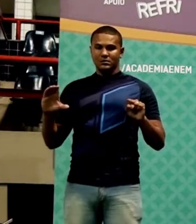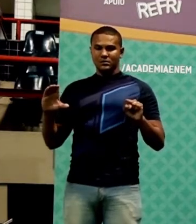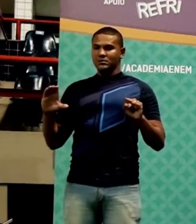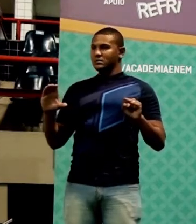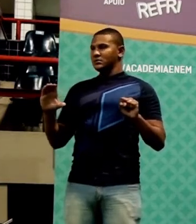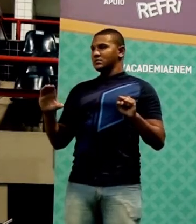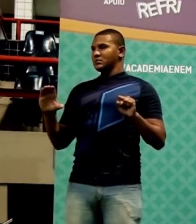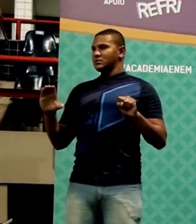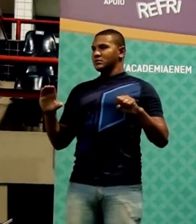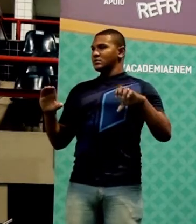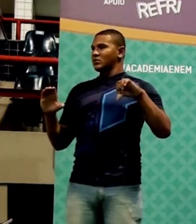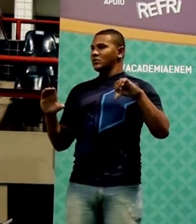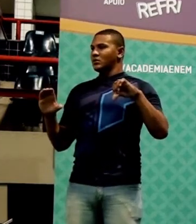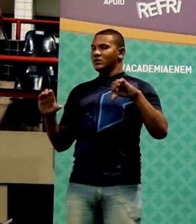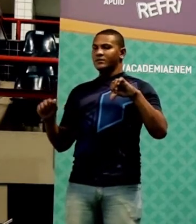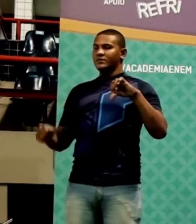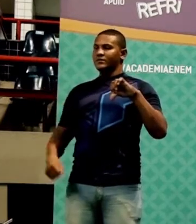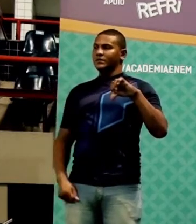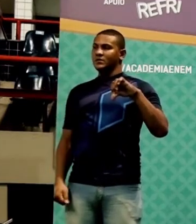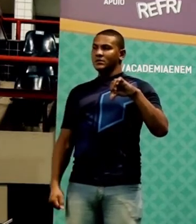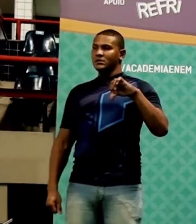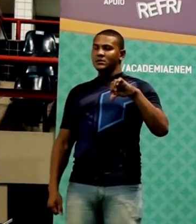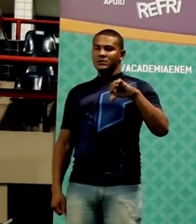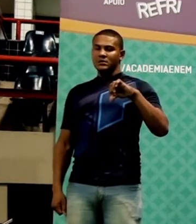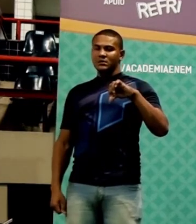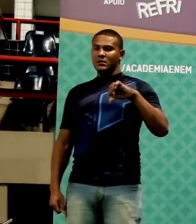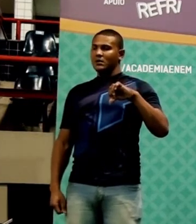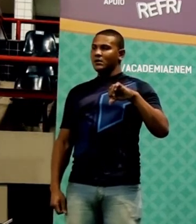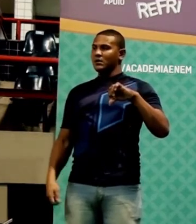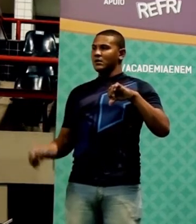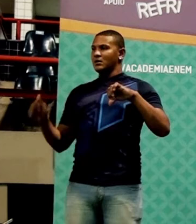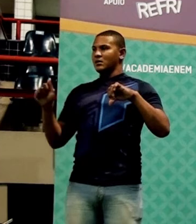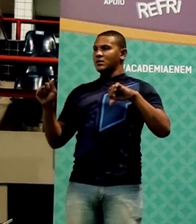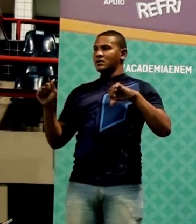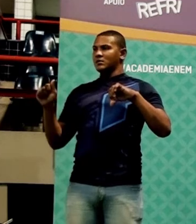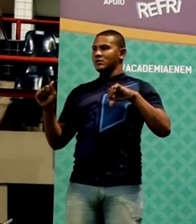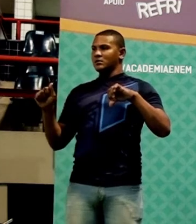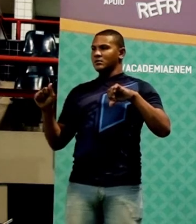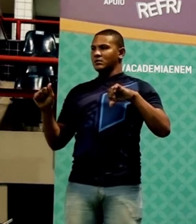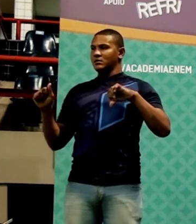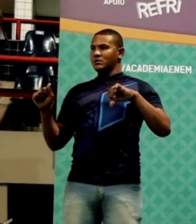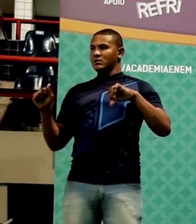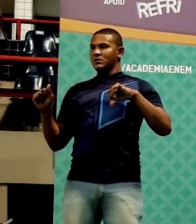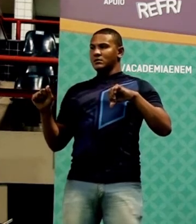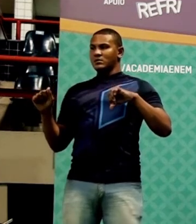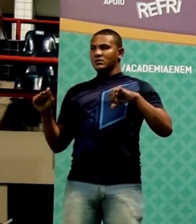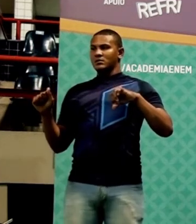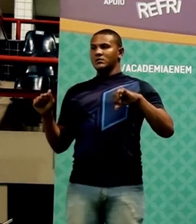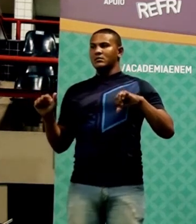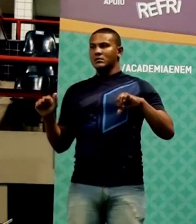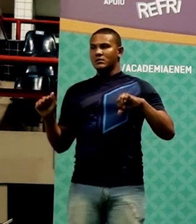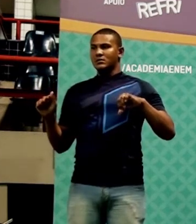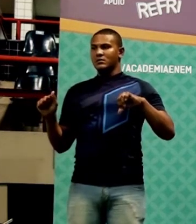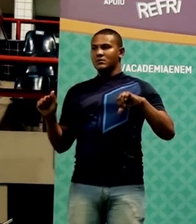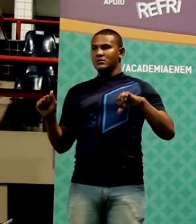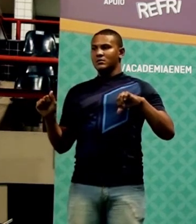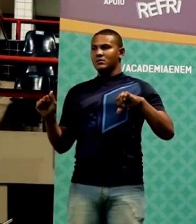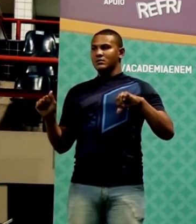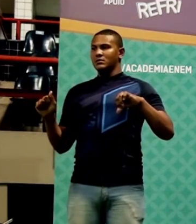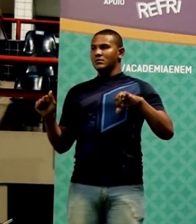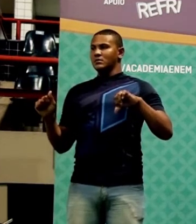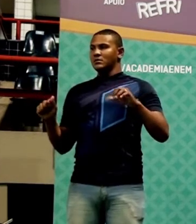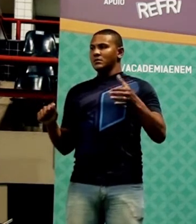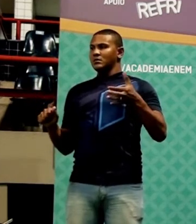9 é uma sequência de movimentos, é a opção A de amor. E